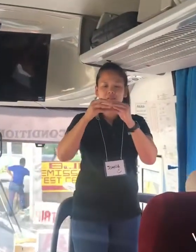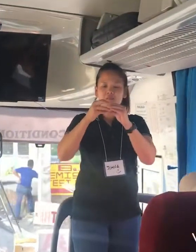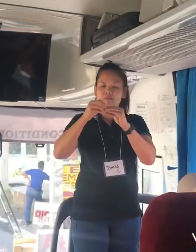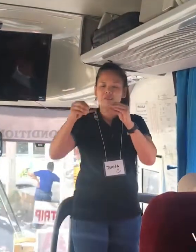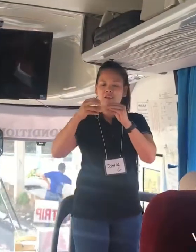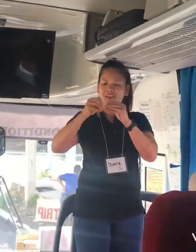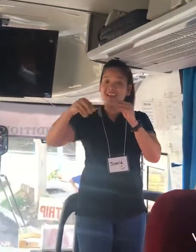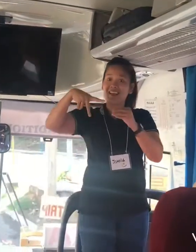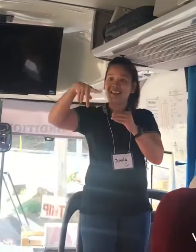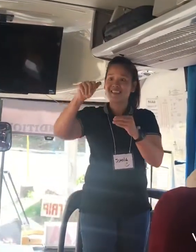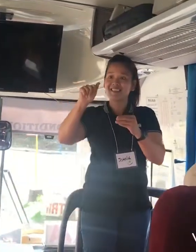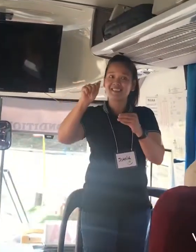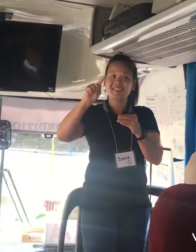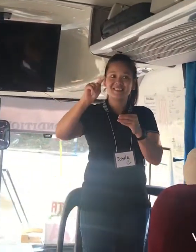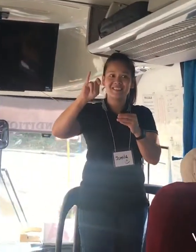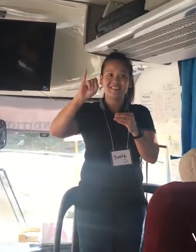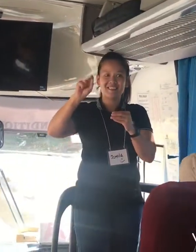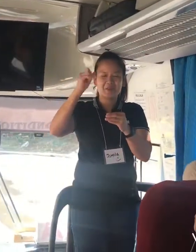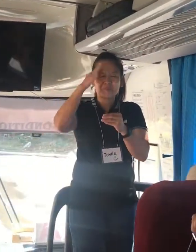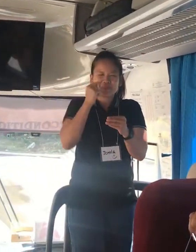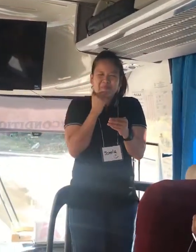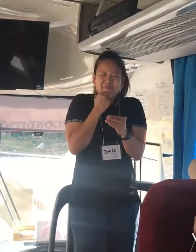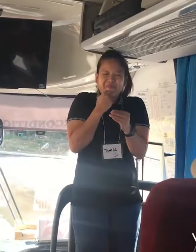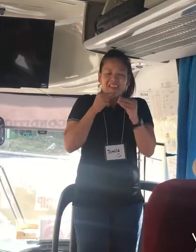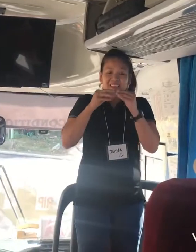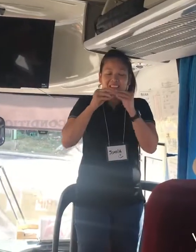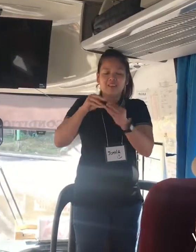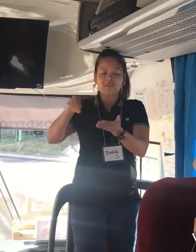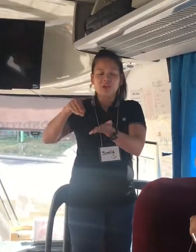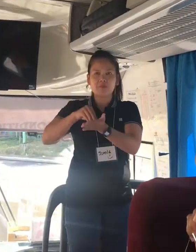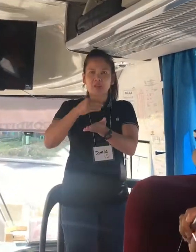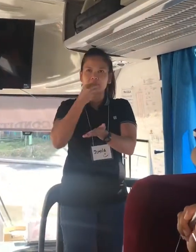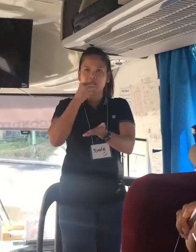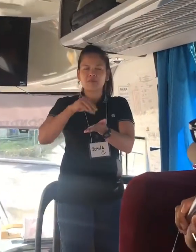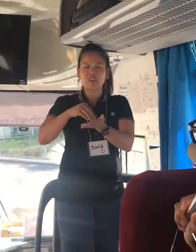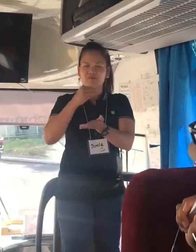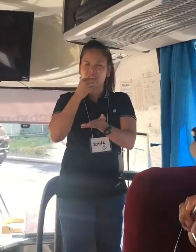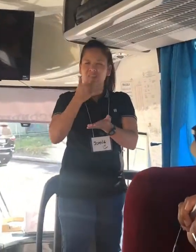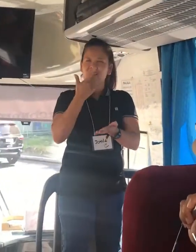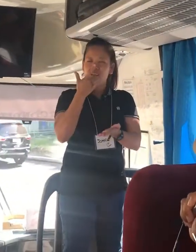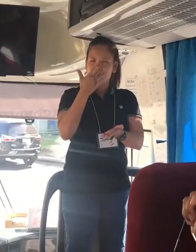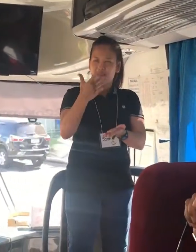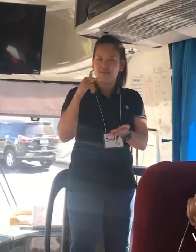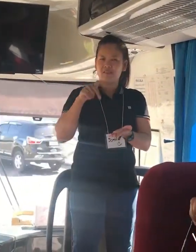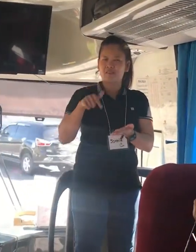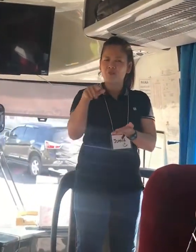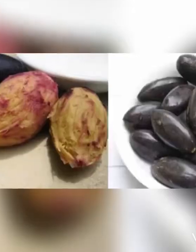pili, pinapakuluan, binabalatan, tapos yung pulp ay sinasawsaw sa patis.